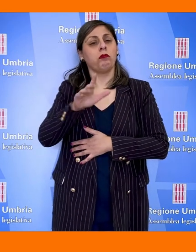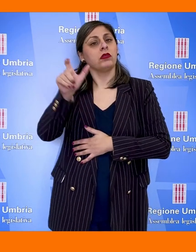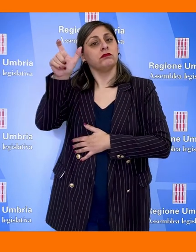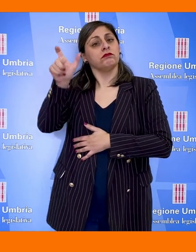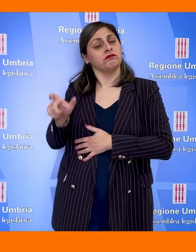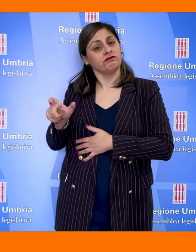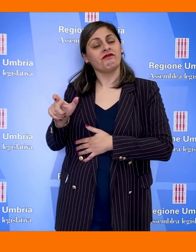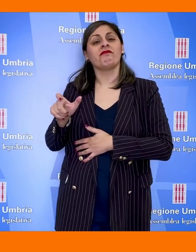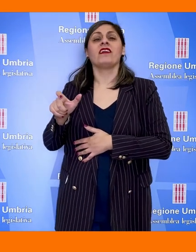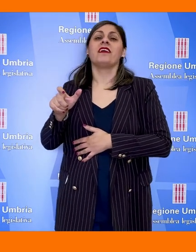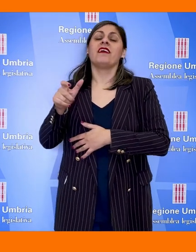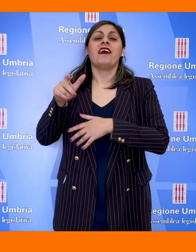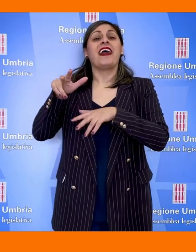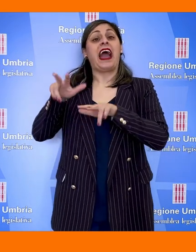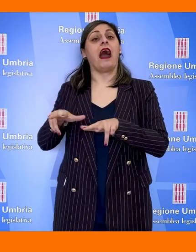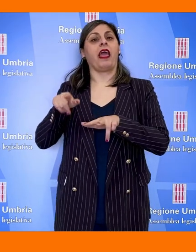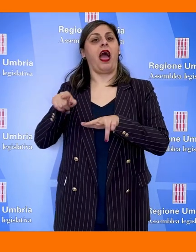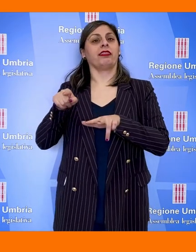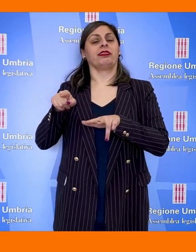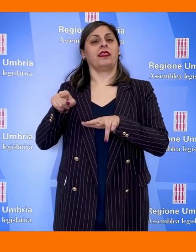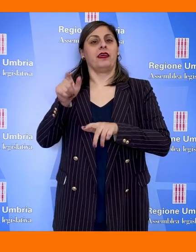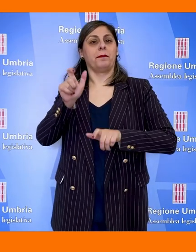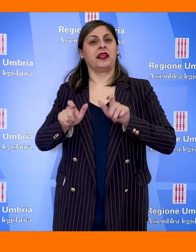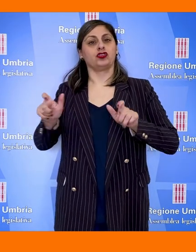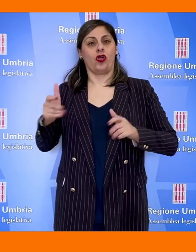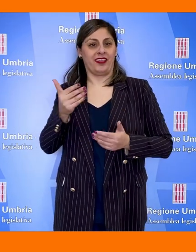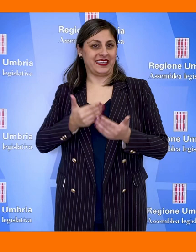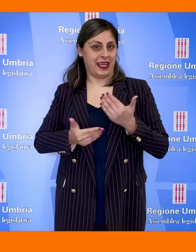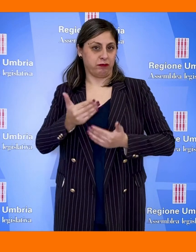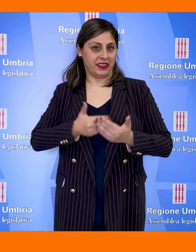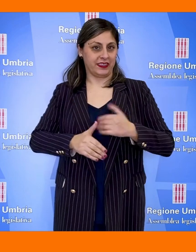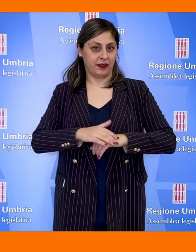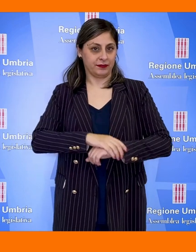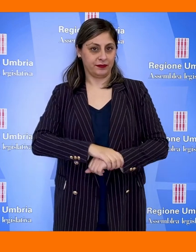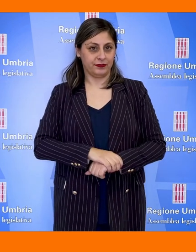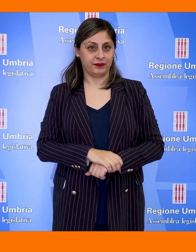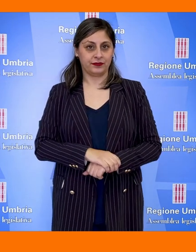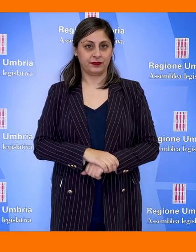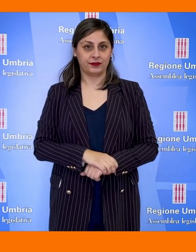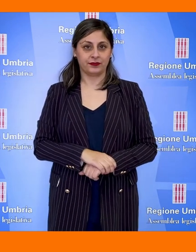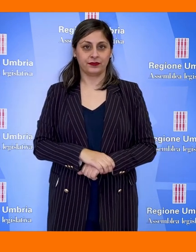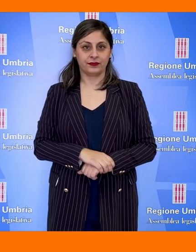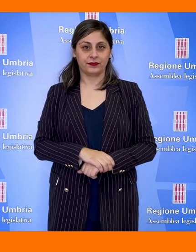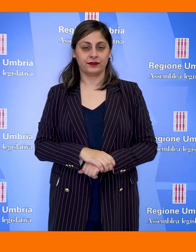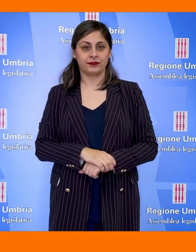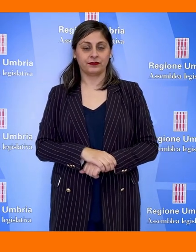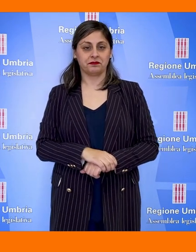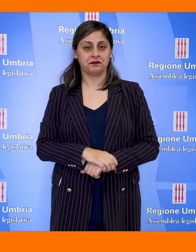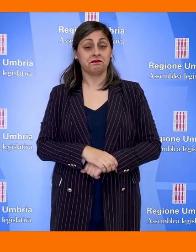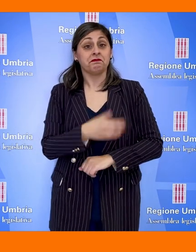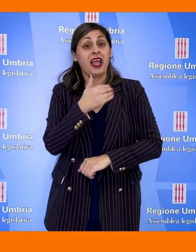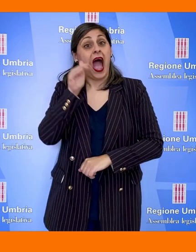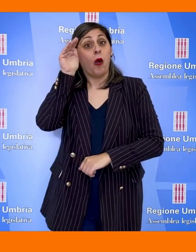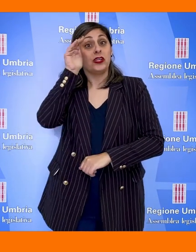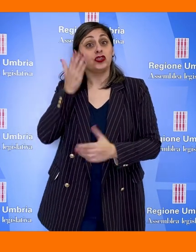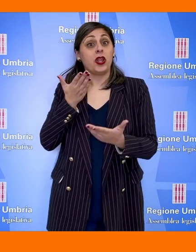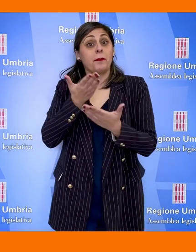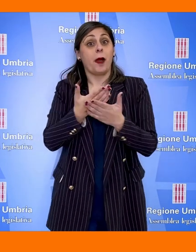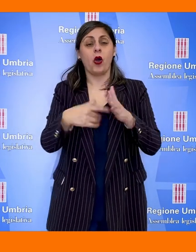Peppucci, di istituire in Umbria la figura di un garante per le persone con disabilità.